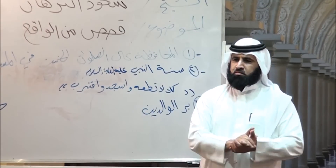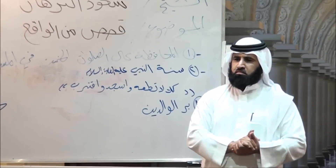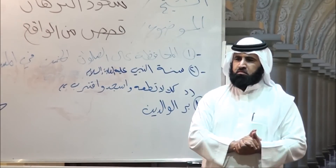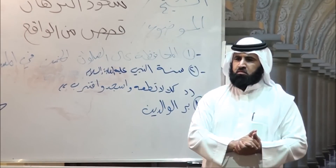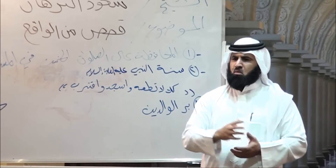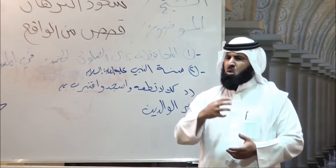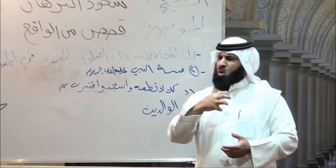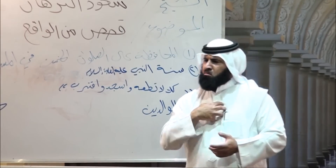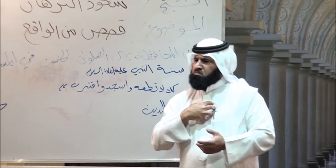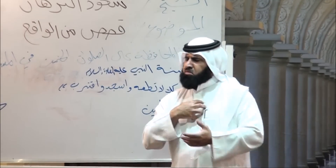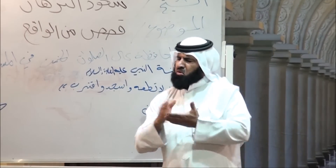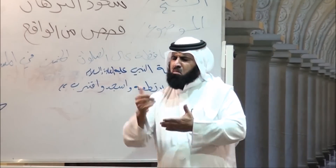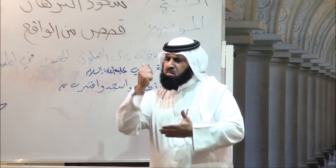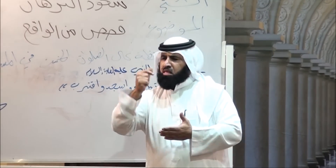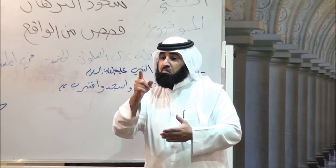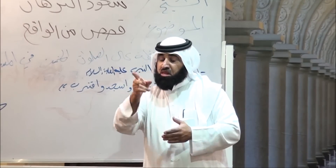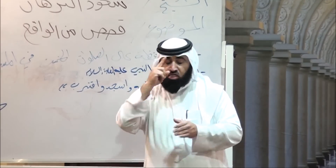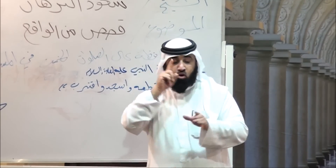وضيق.